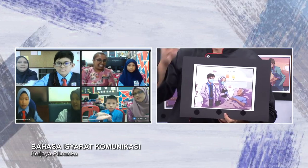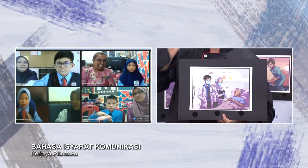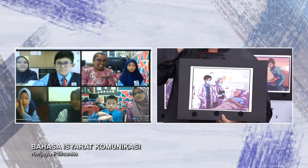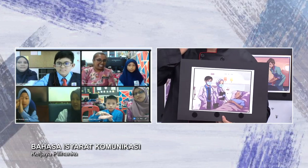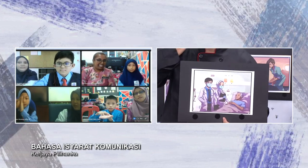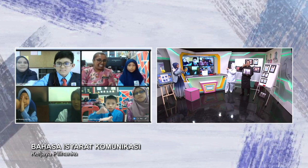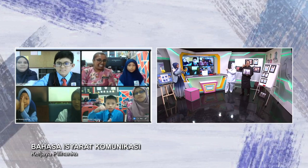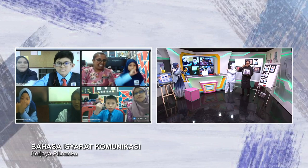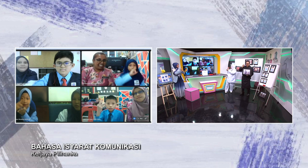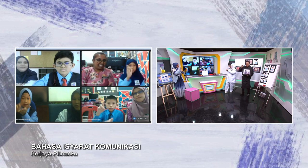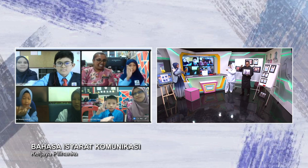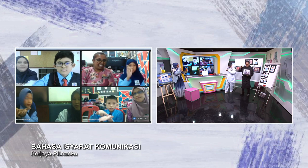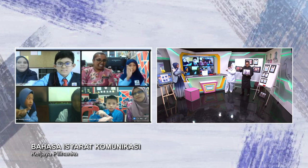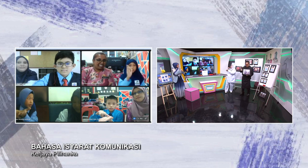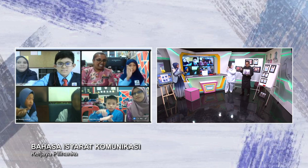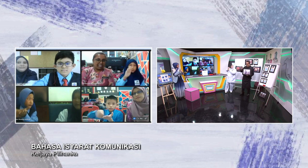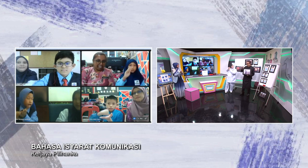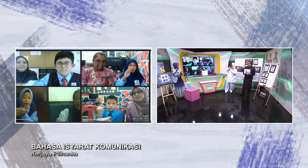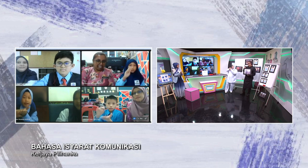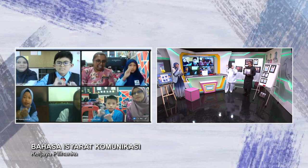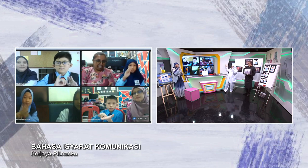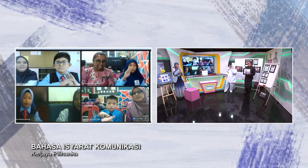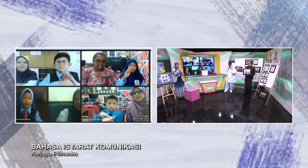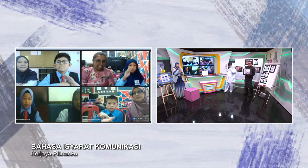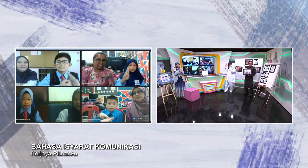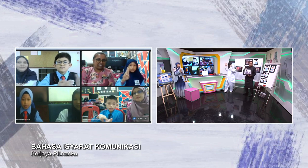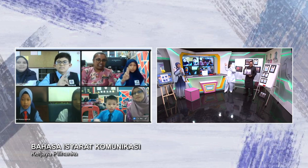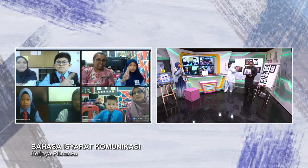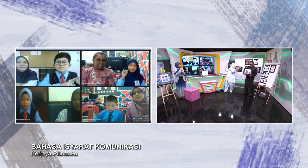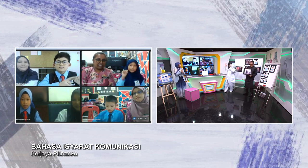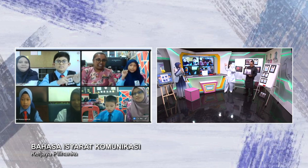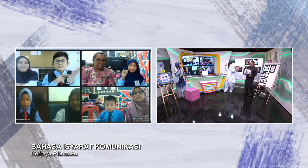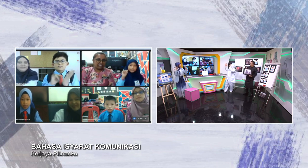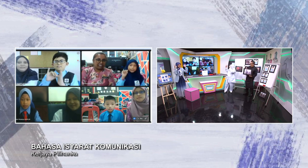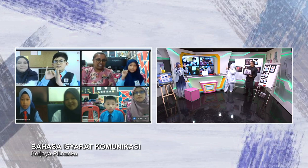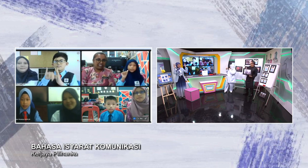Betul. Okey, terima kasih, murid-murid. Semua betul.